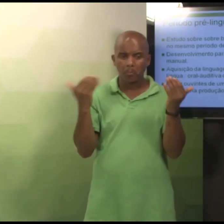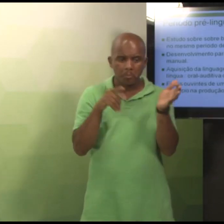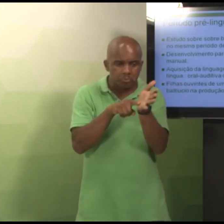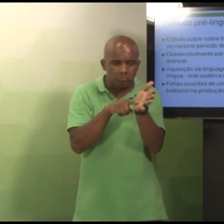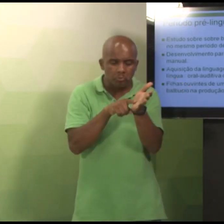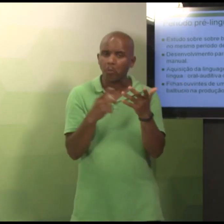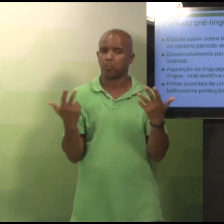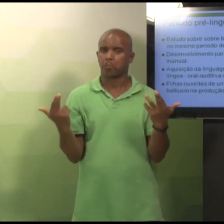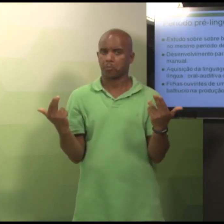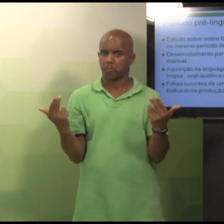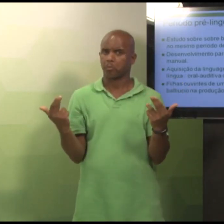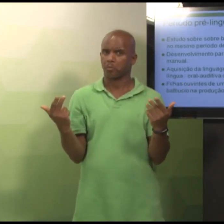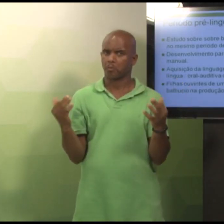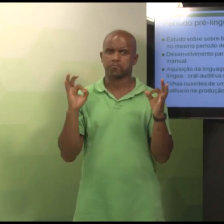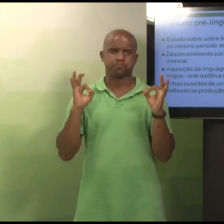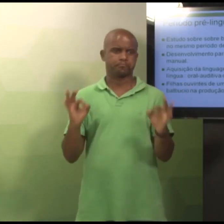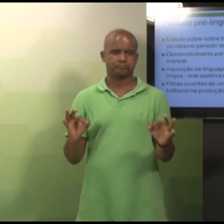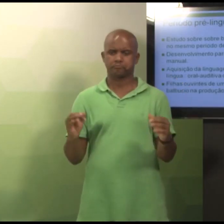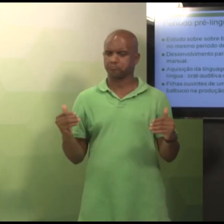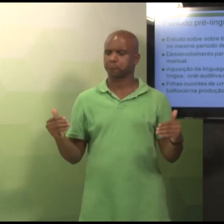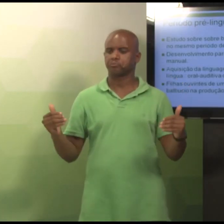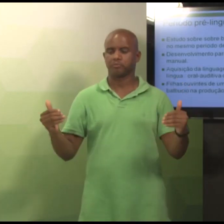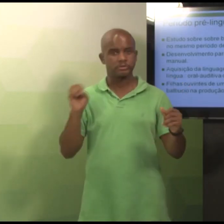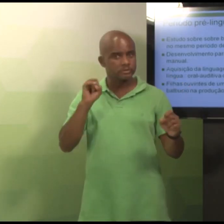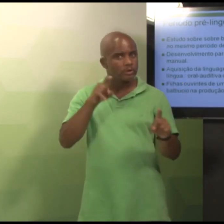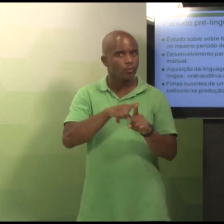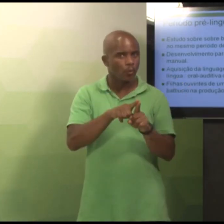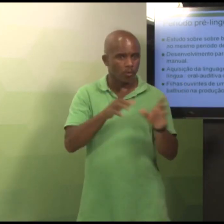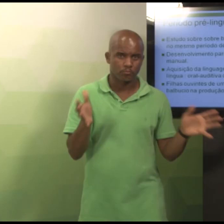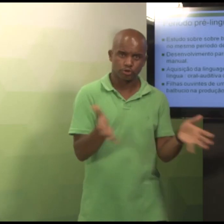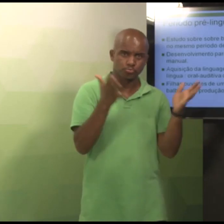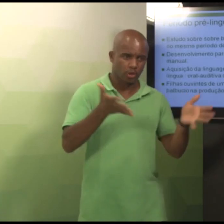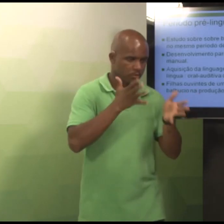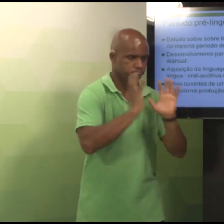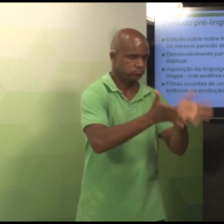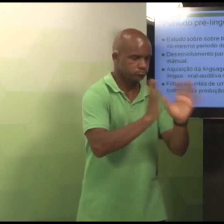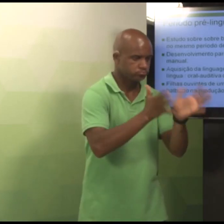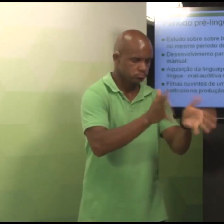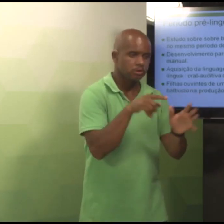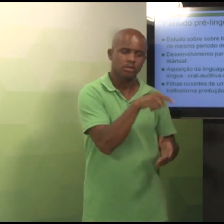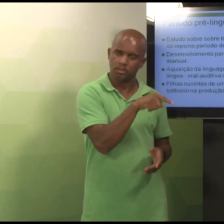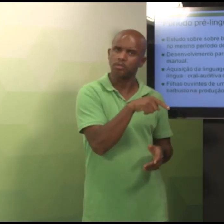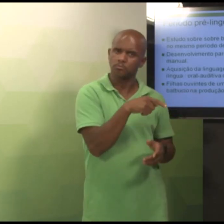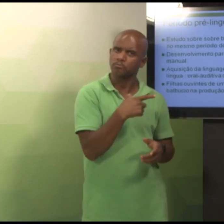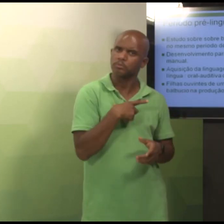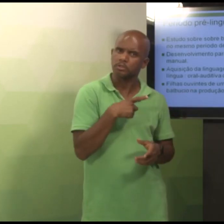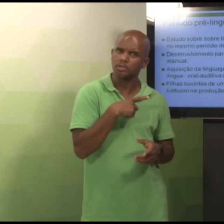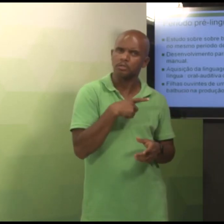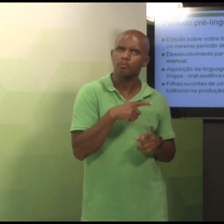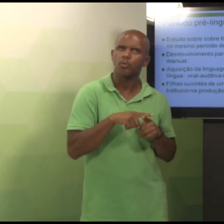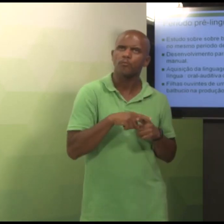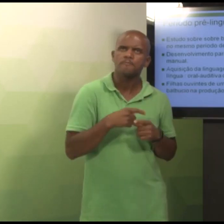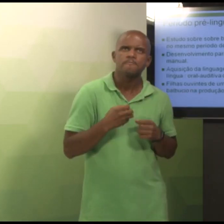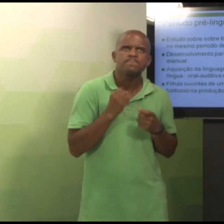Com os ouvintes, há a percepção por meio do som, da voz, e com os surdos por meio da